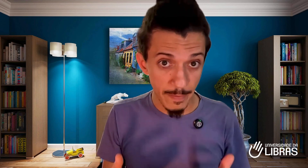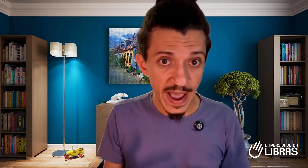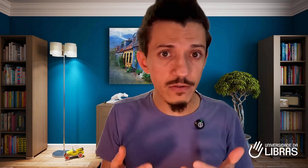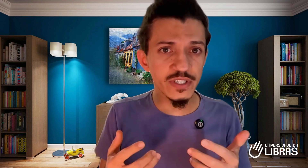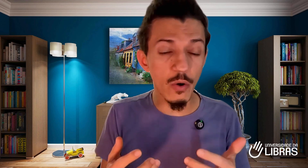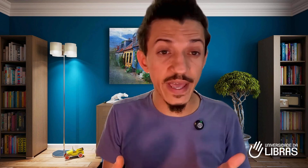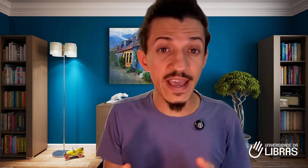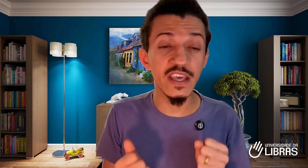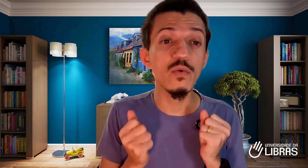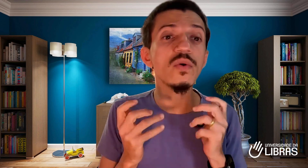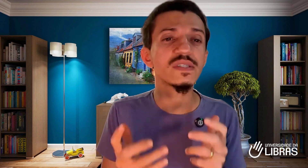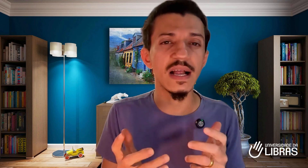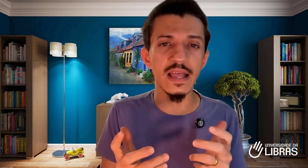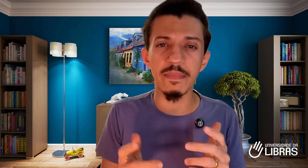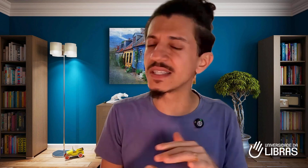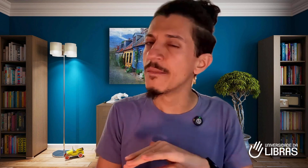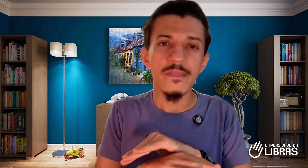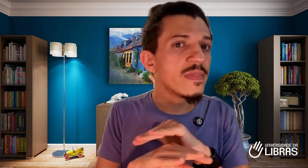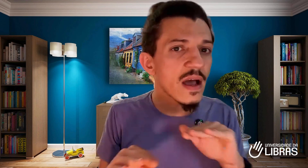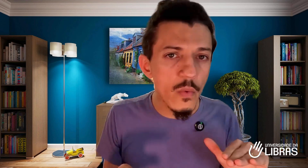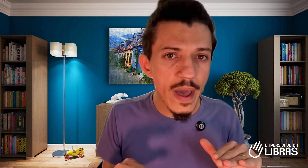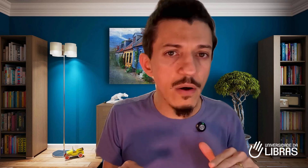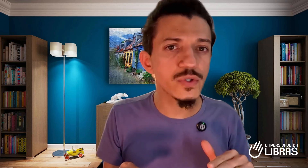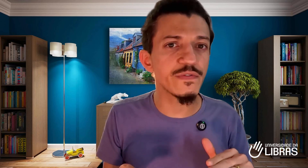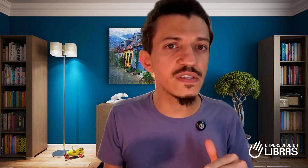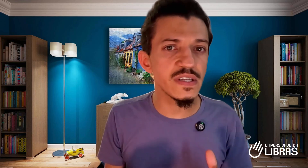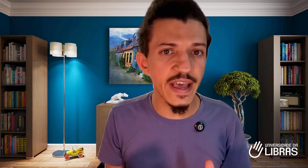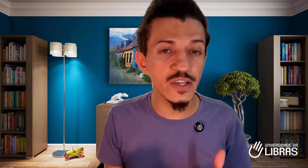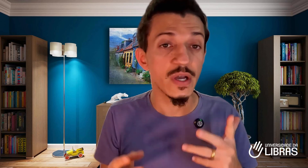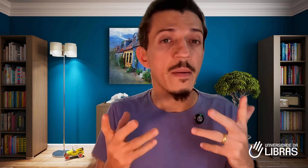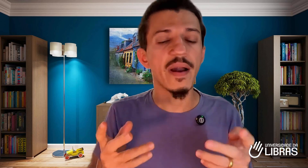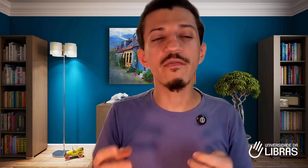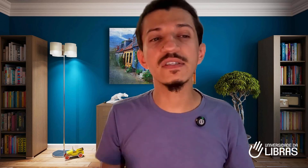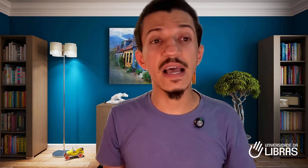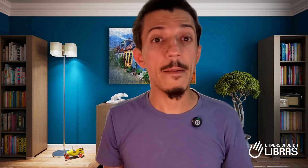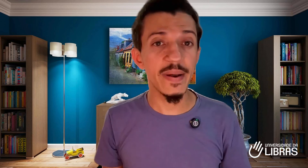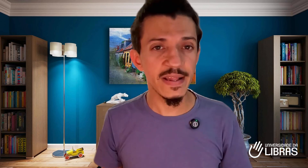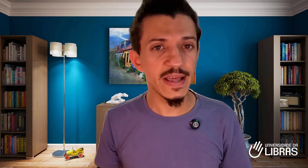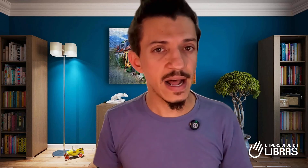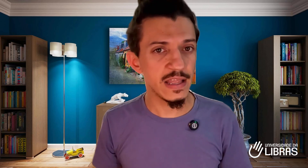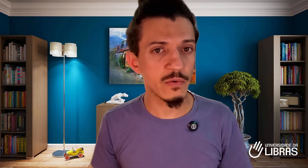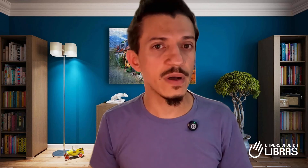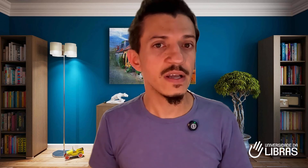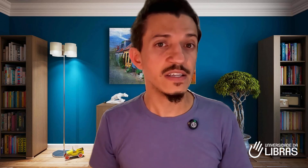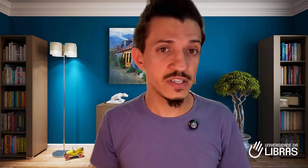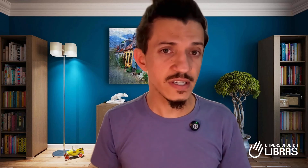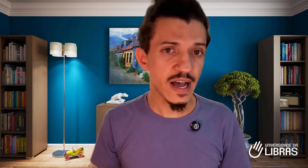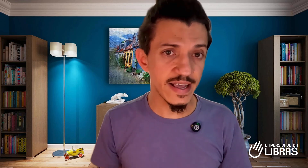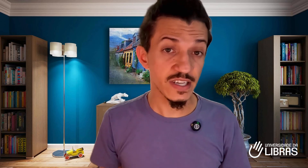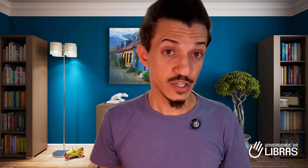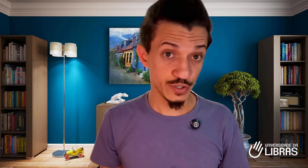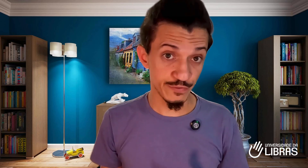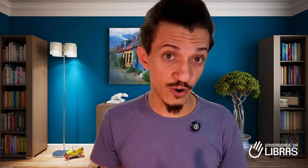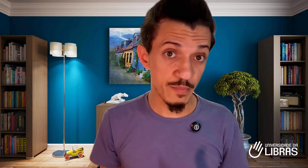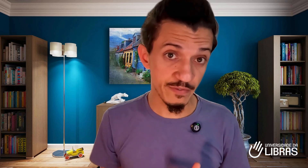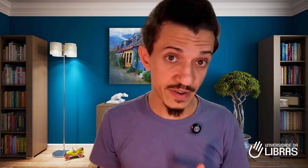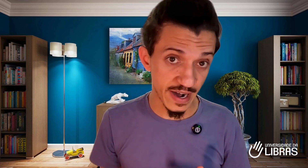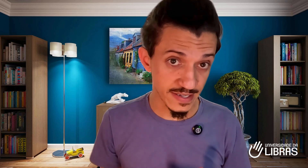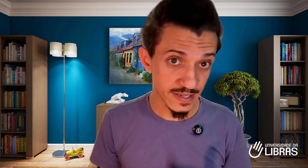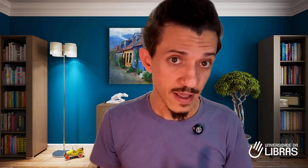de alguém que usa Libras não é o suficiente para você aprender a língua de sinais de forma eficaz. Pare